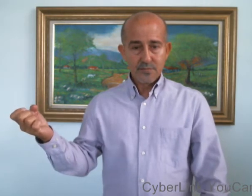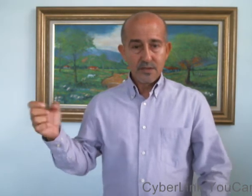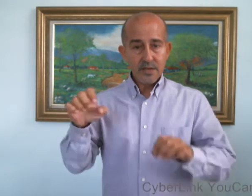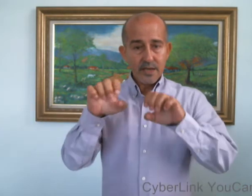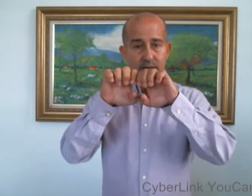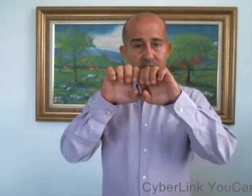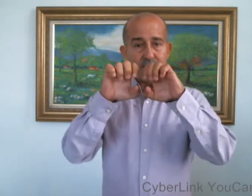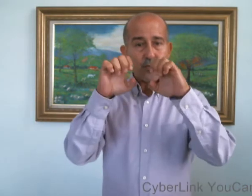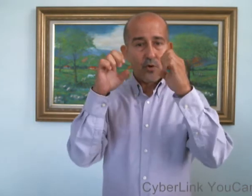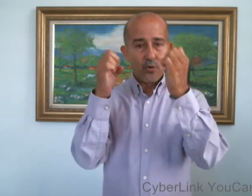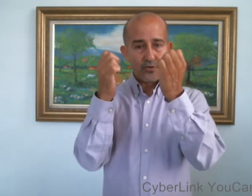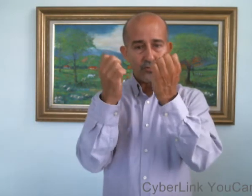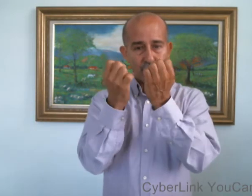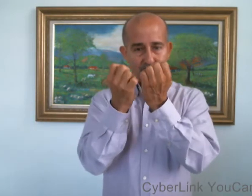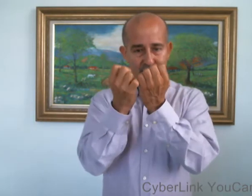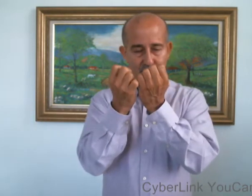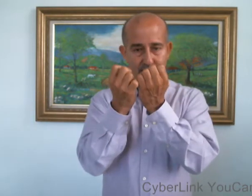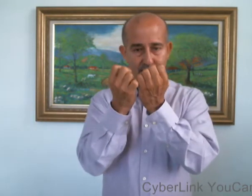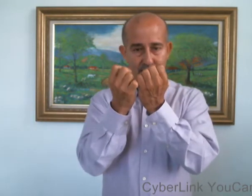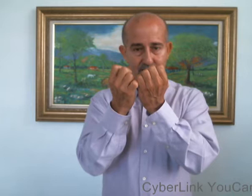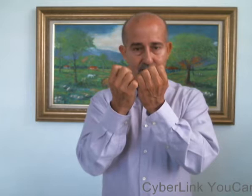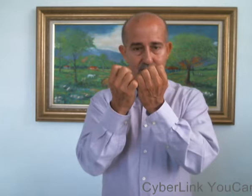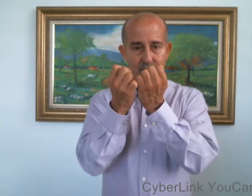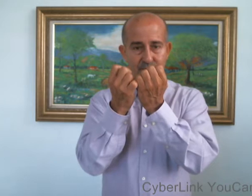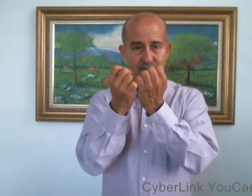y el equipo o grupo de personas que trabajan con un fin en